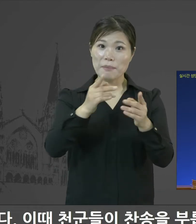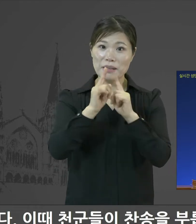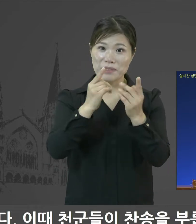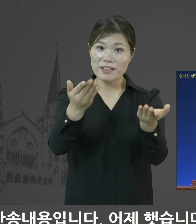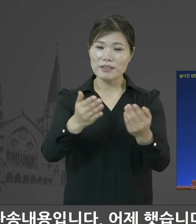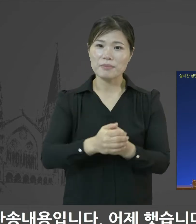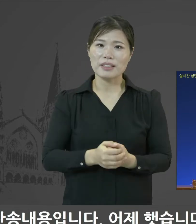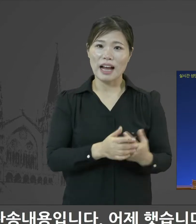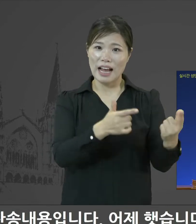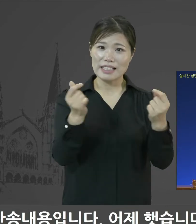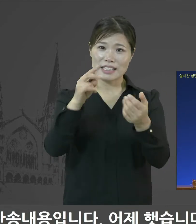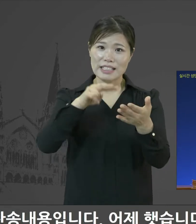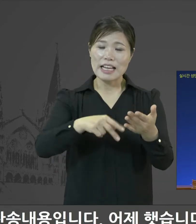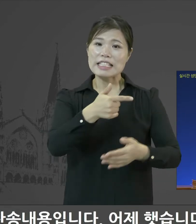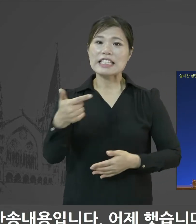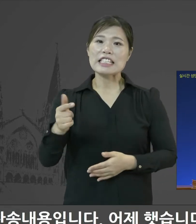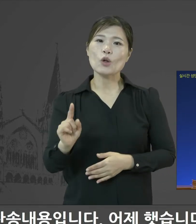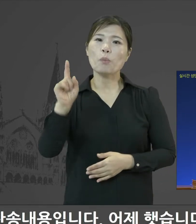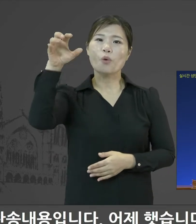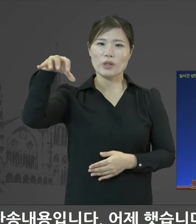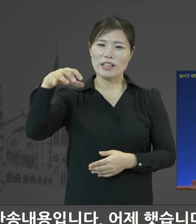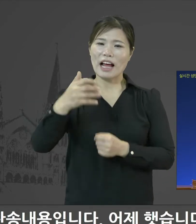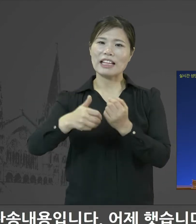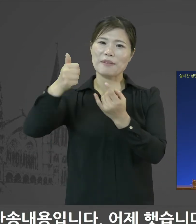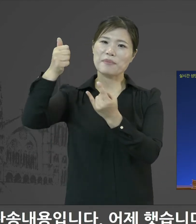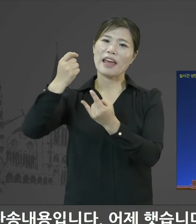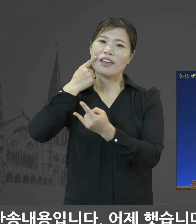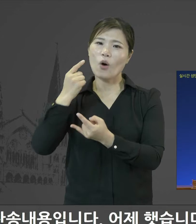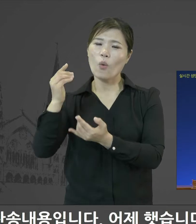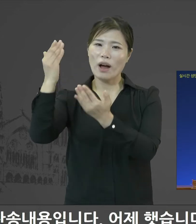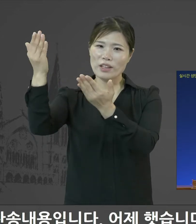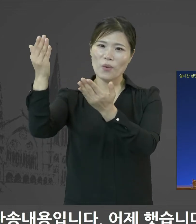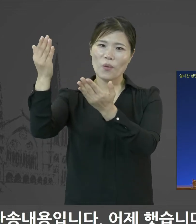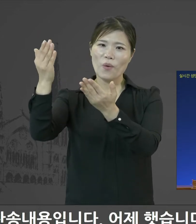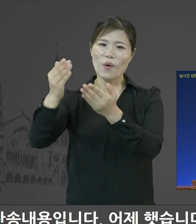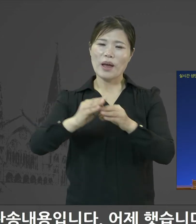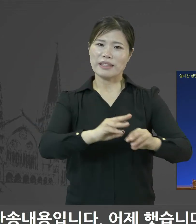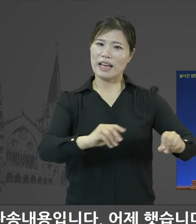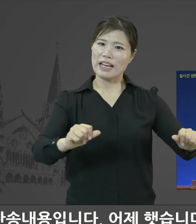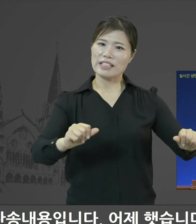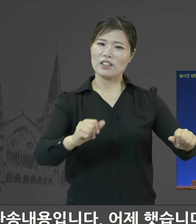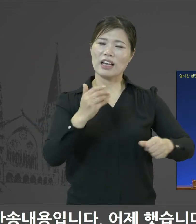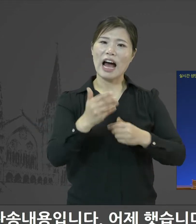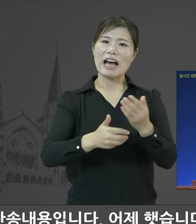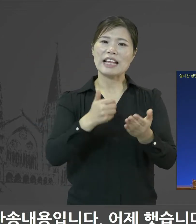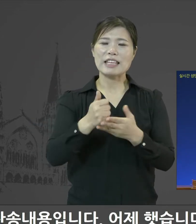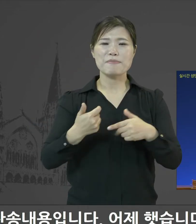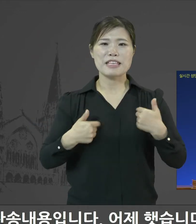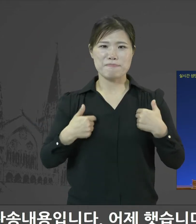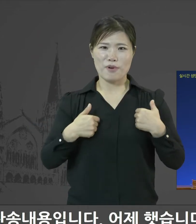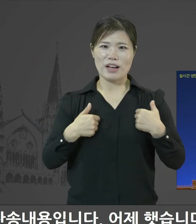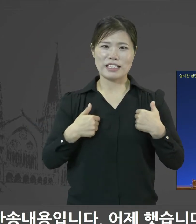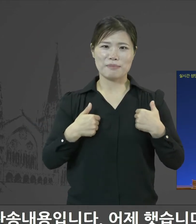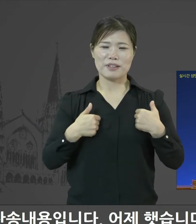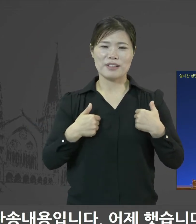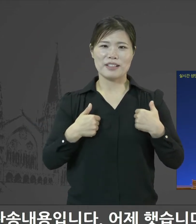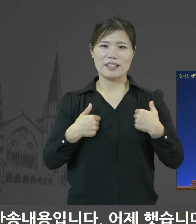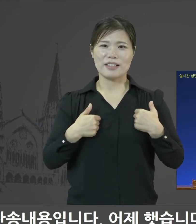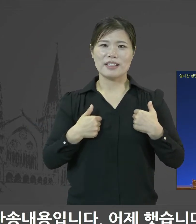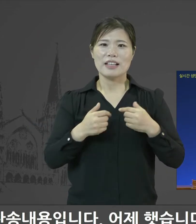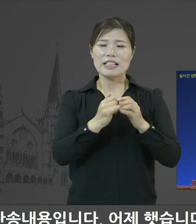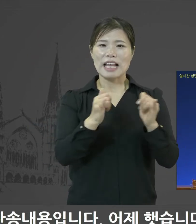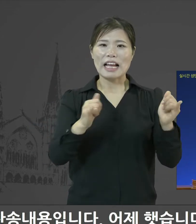읽겠습니다. 지극히 높은 곳에서는 하나님께 영광이요 땅에서는 하나님이 기뻐하시는